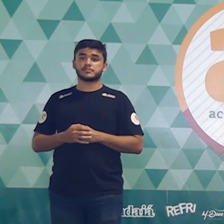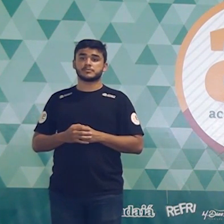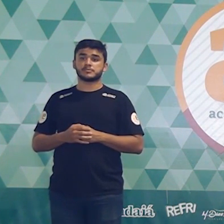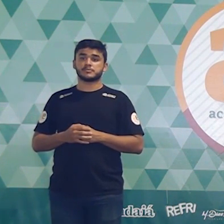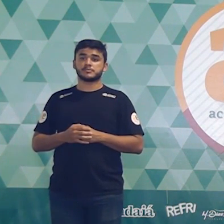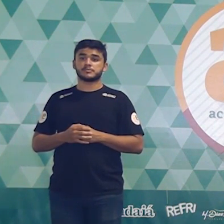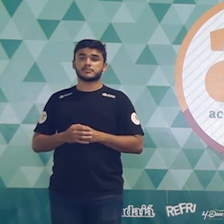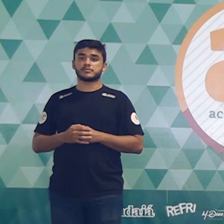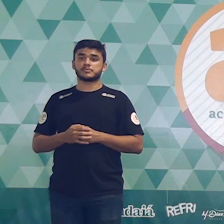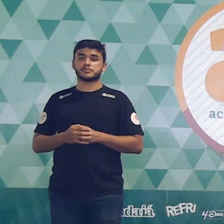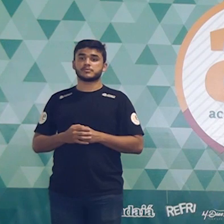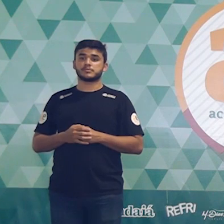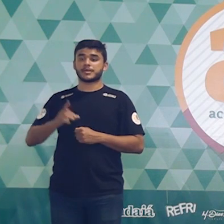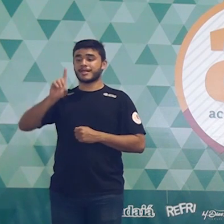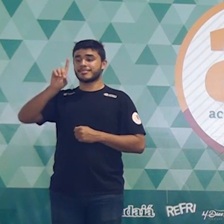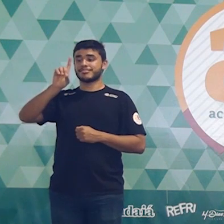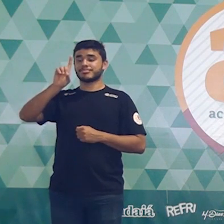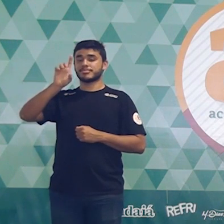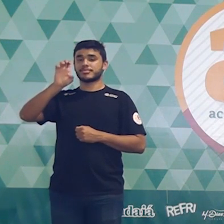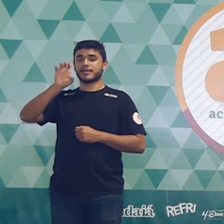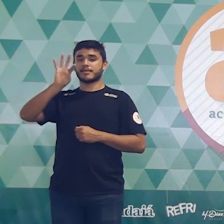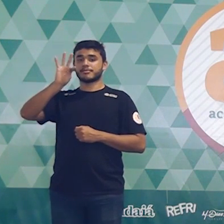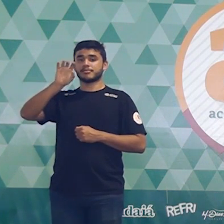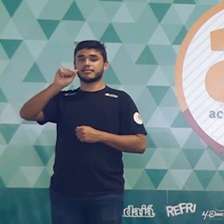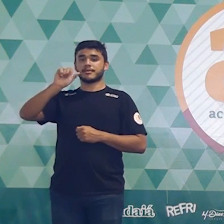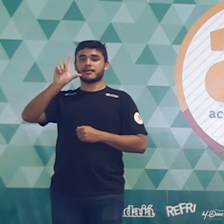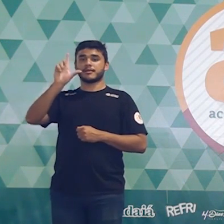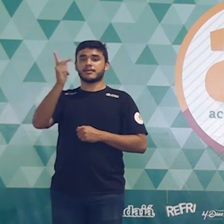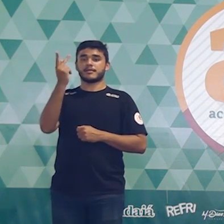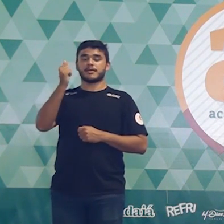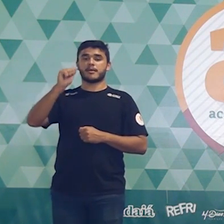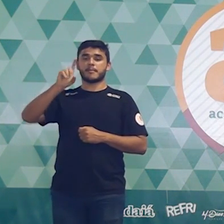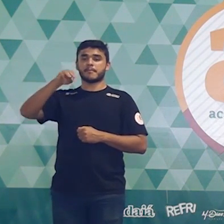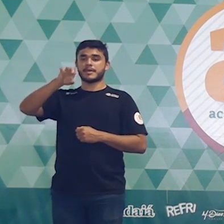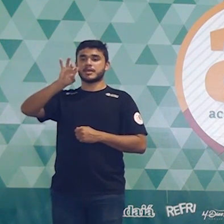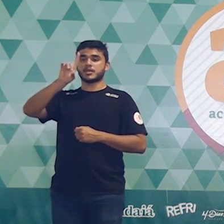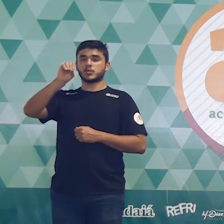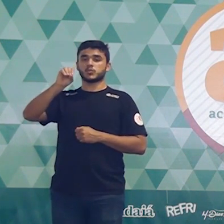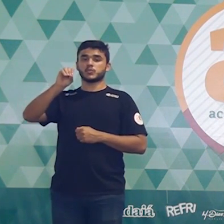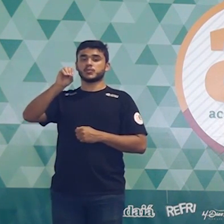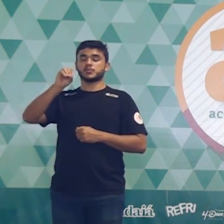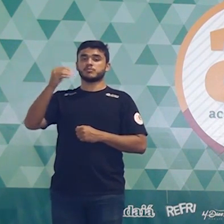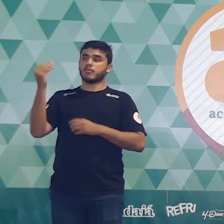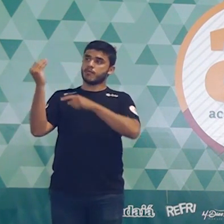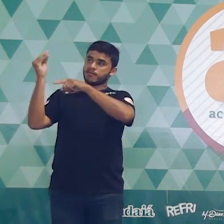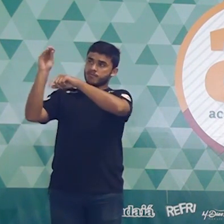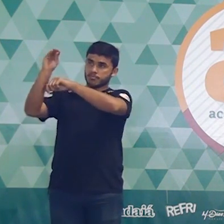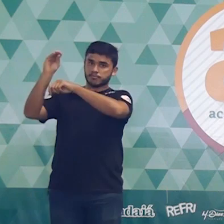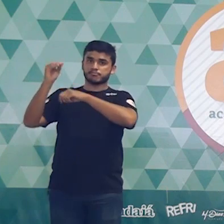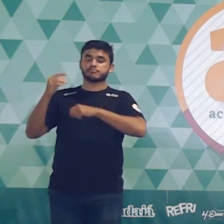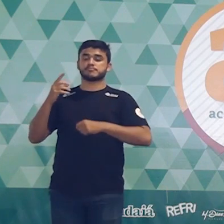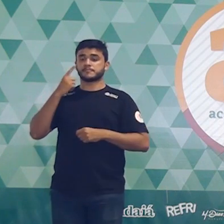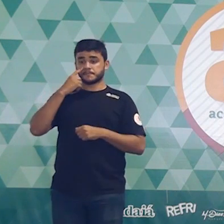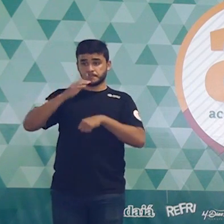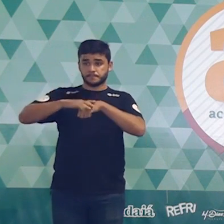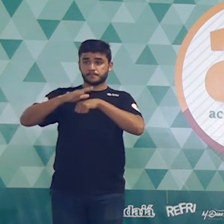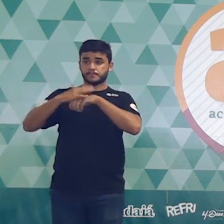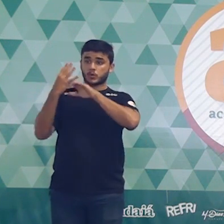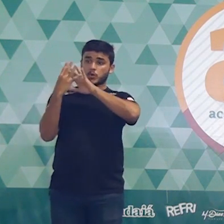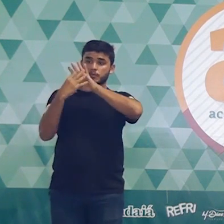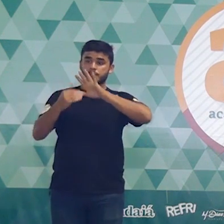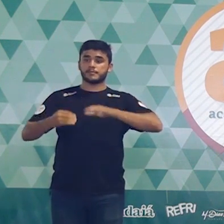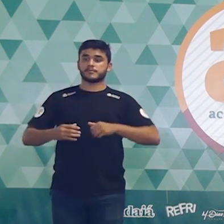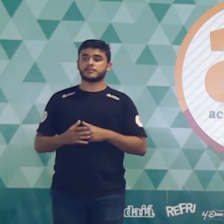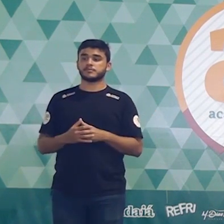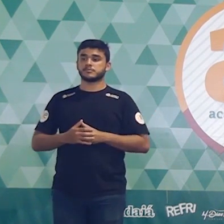Depois você coloca detalhamento. Você colocou ação, meio ou modo. Você vai